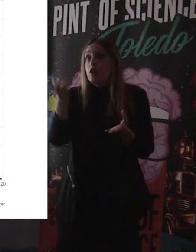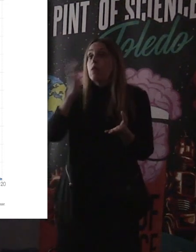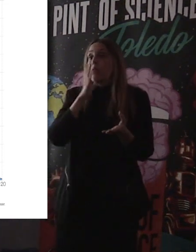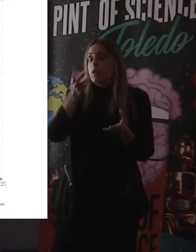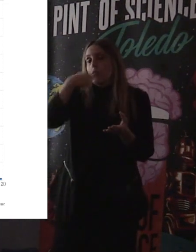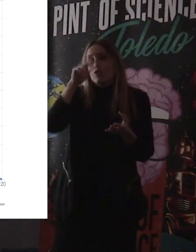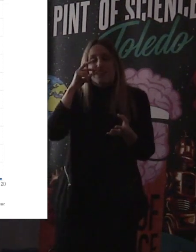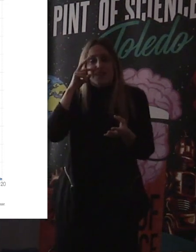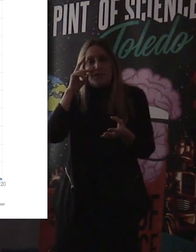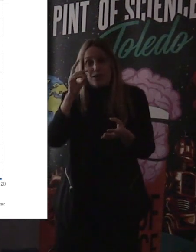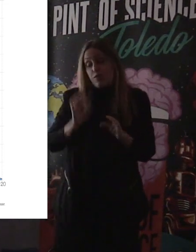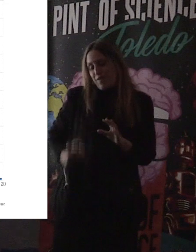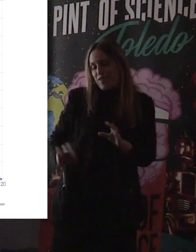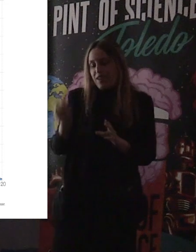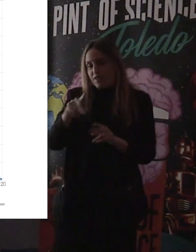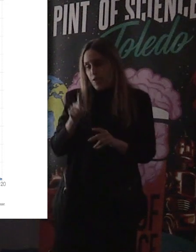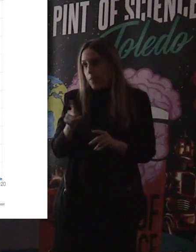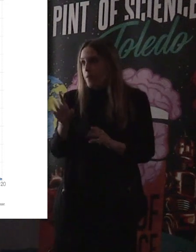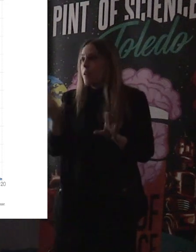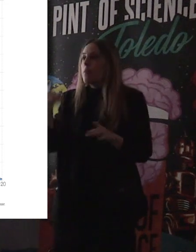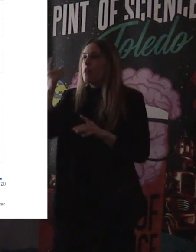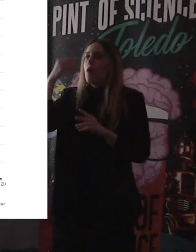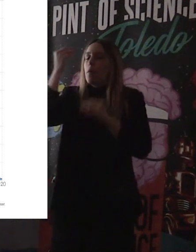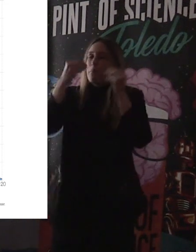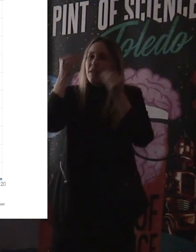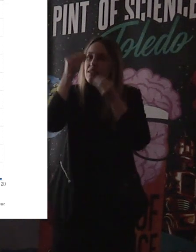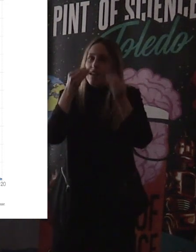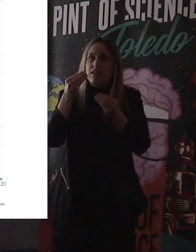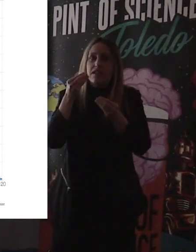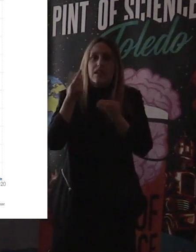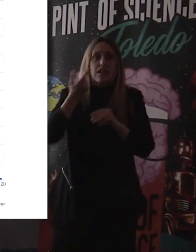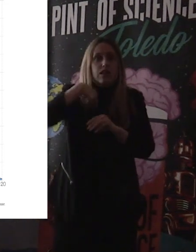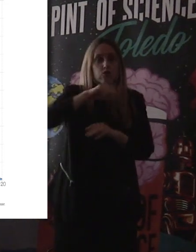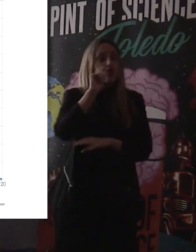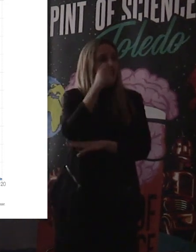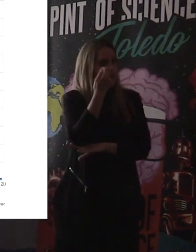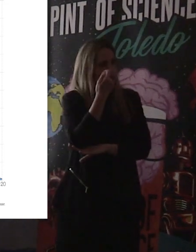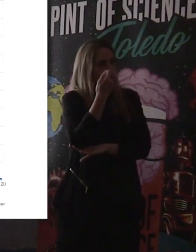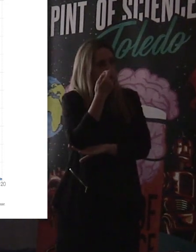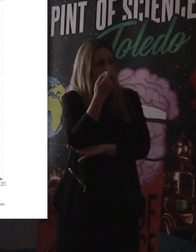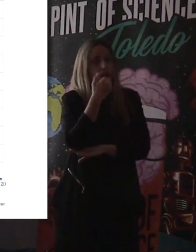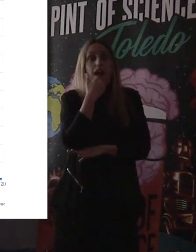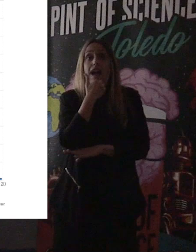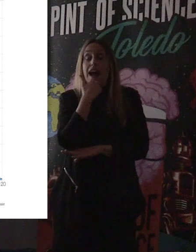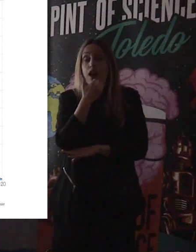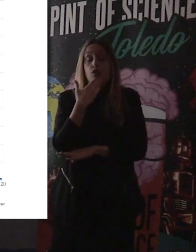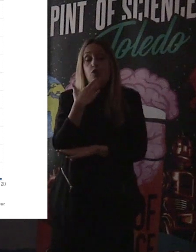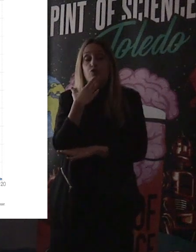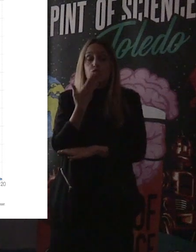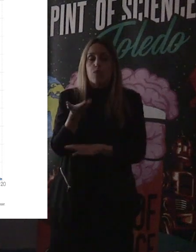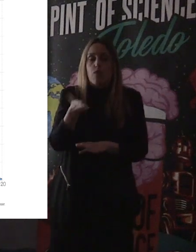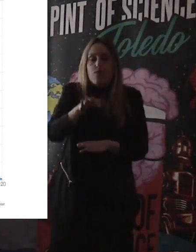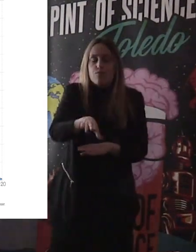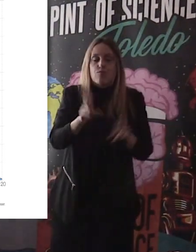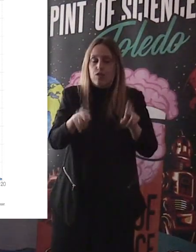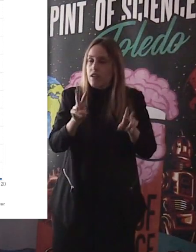pregunto, ¿quién piensa que vamos a lograr algo como la inmortalidad biológica